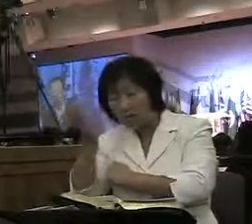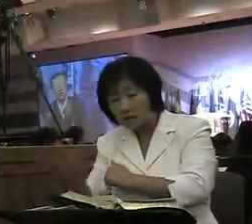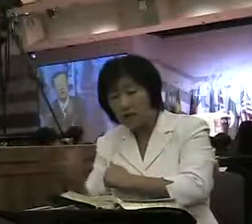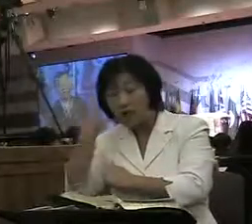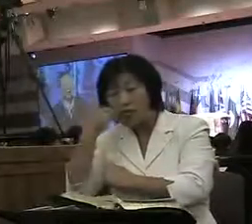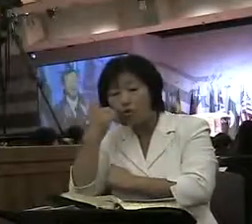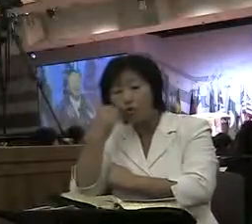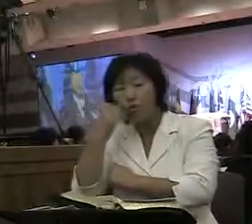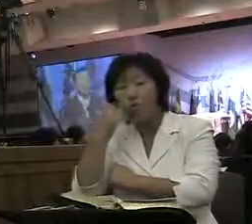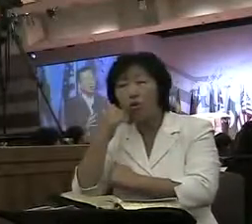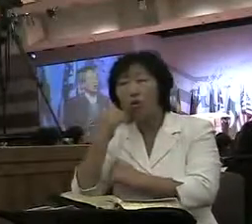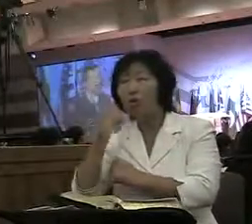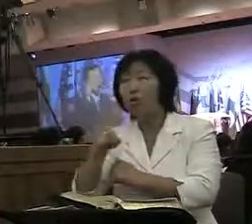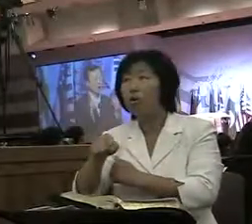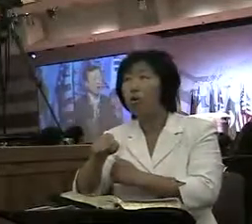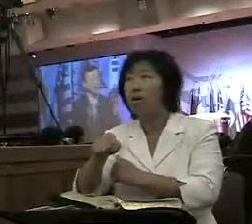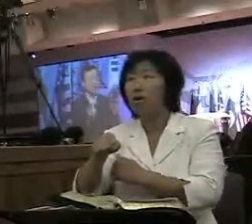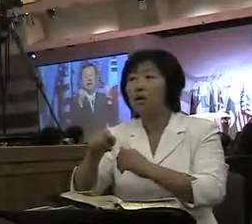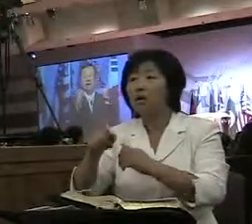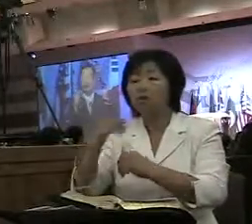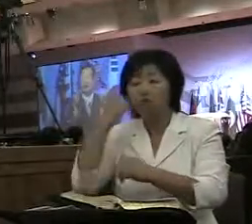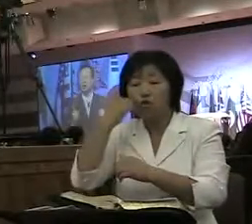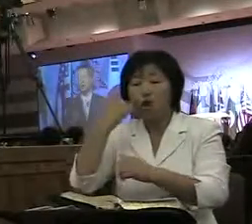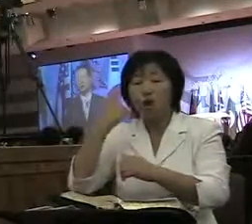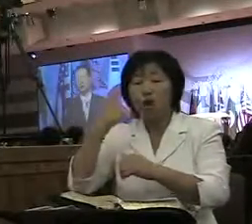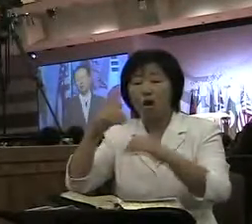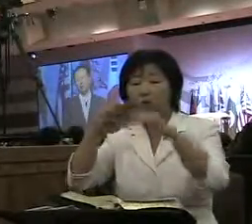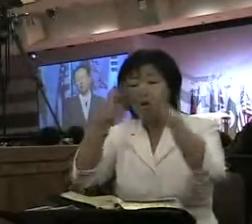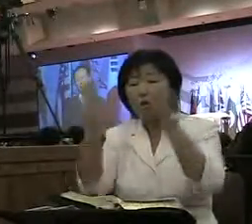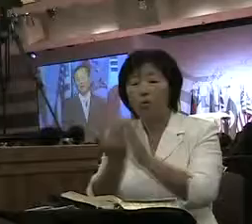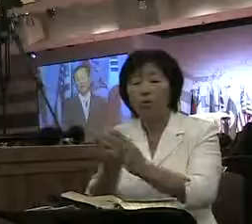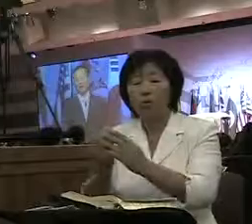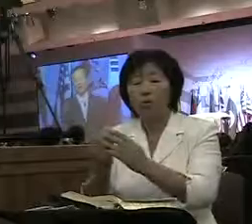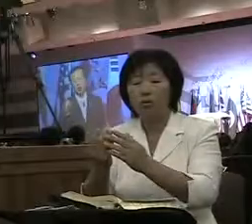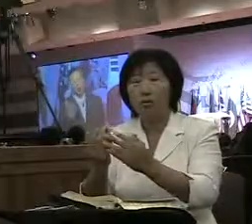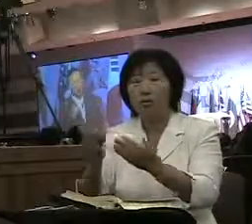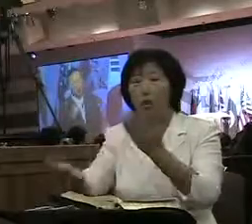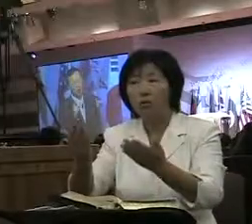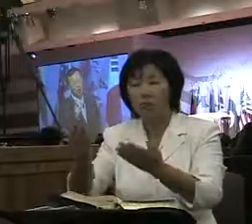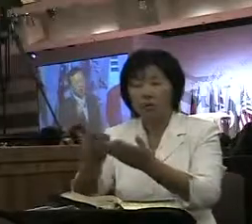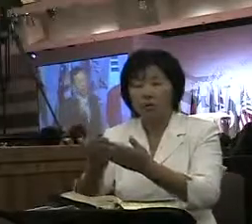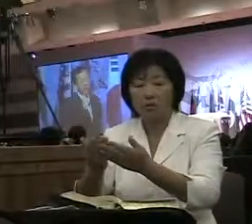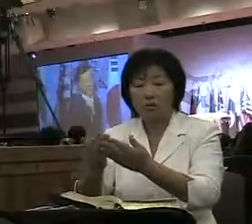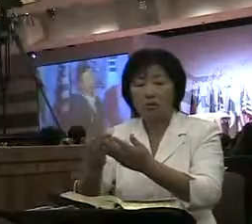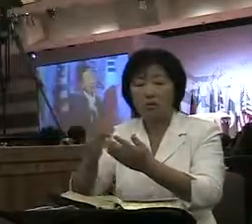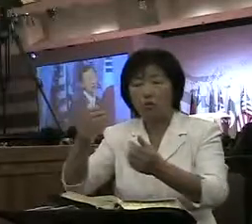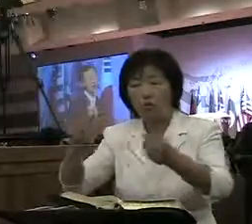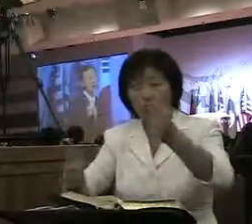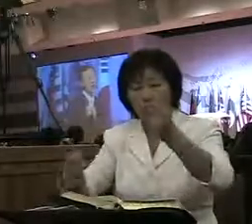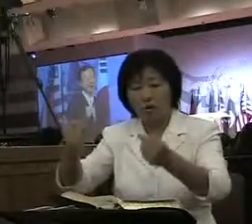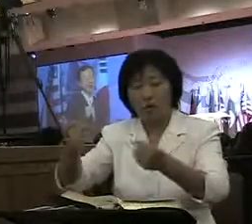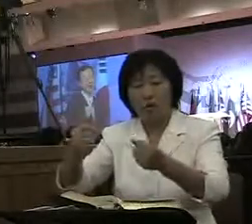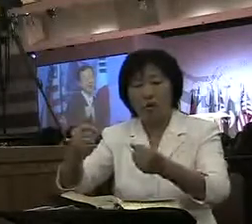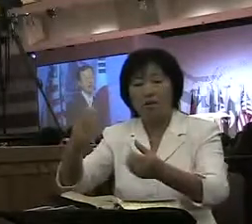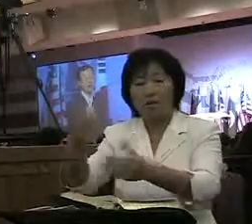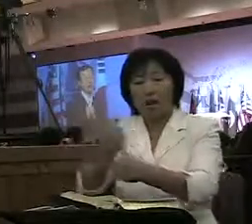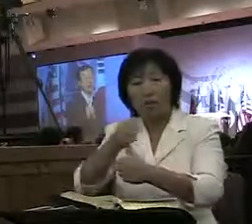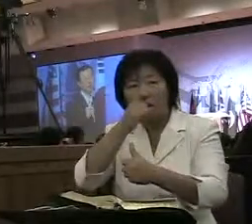in control? 누가 이 모든 것을 컨트롤, 그 운전대를 잡고 있는가? 그것을 보는 순간 우리는 승리할 수 있는